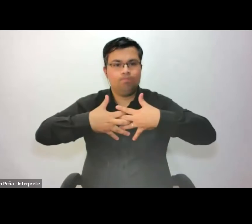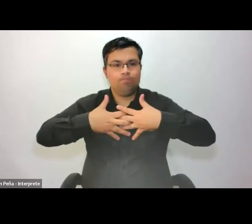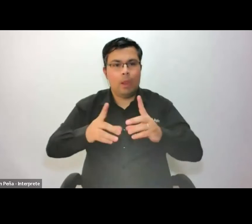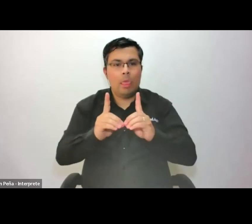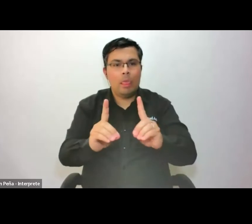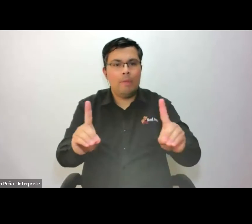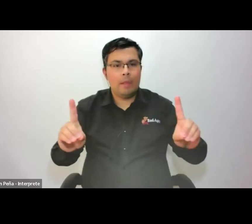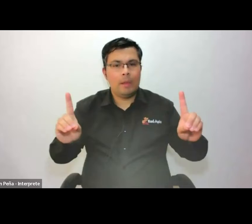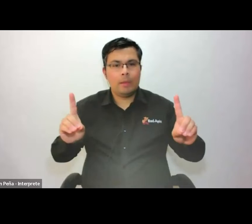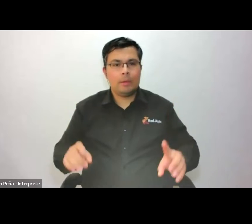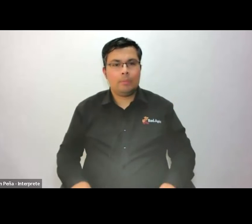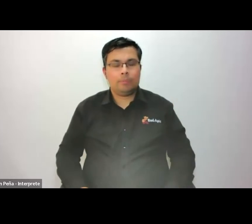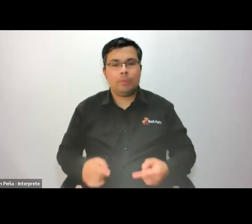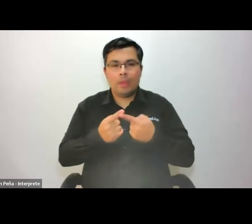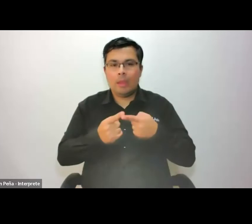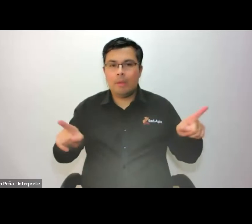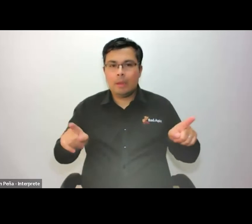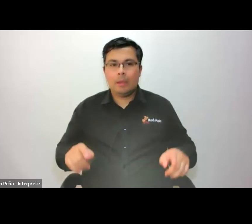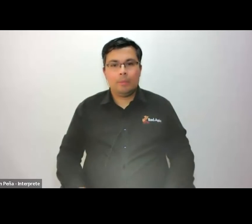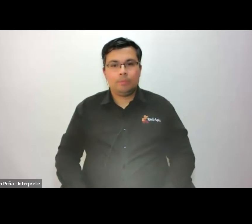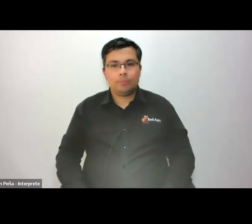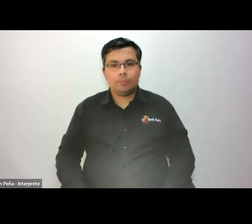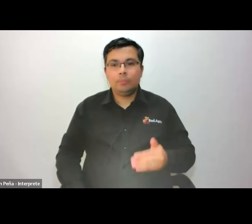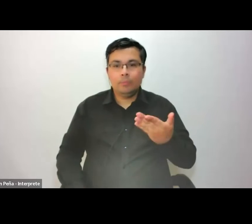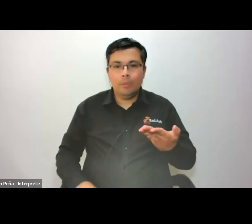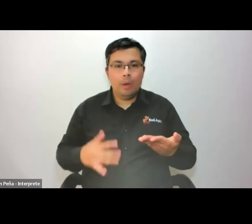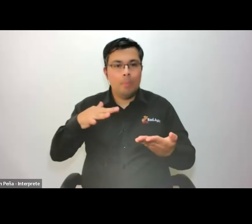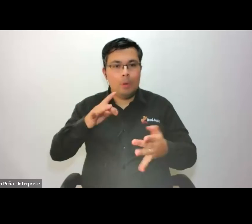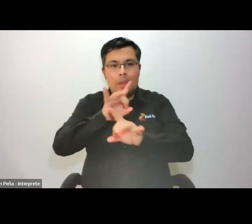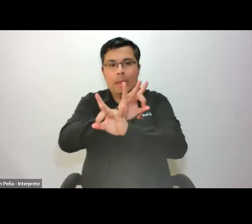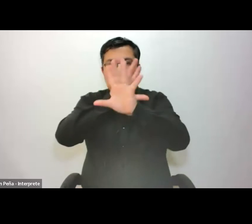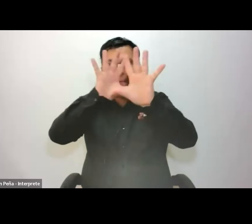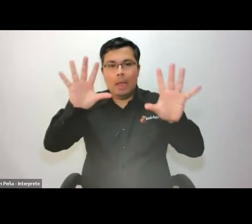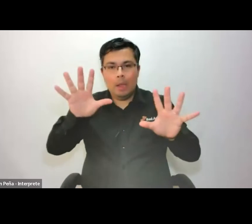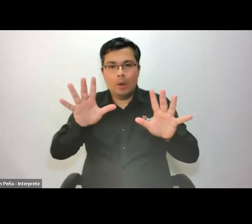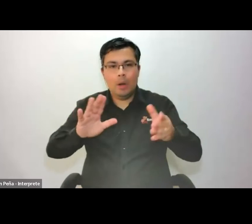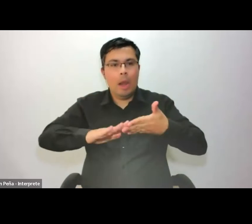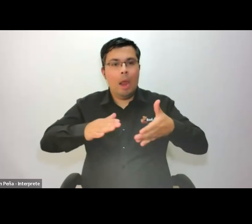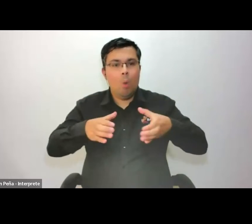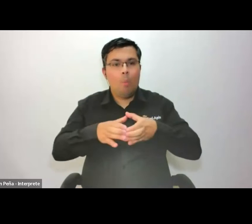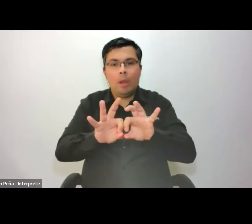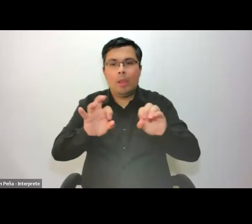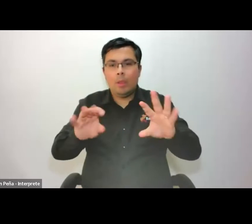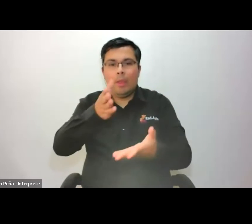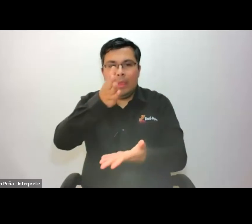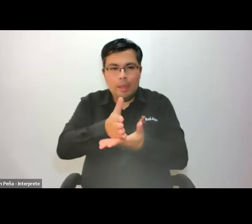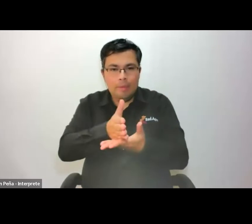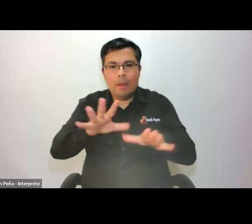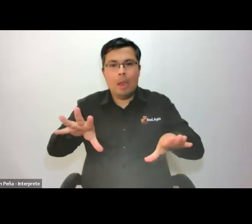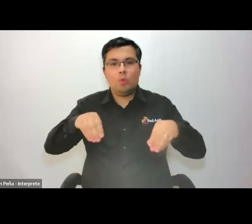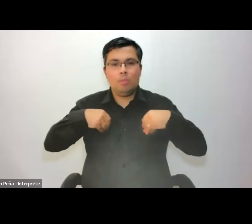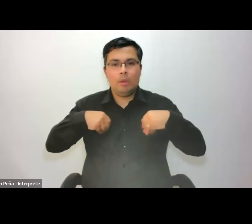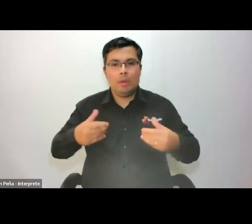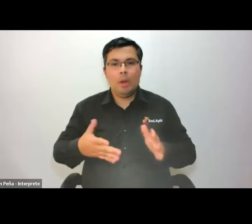al establecer de que las comunidades educativas deben efectuar, por supuesto, estos ajustes necesarios en los reglamentos y los procedimientos internos